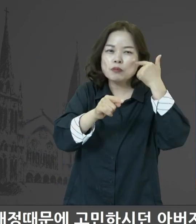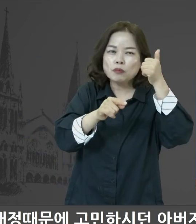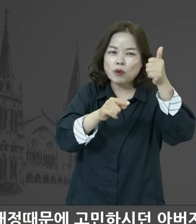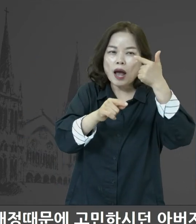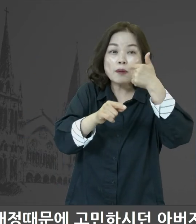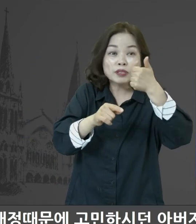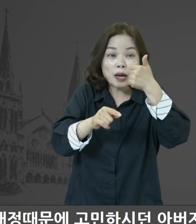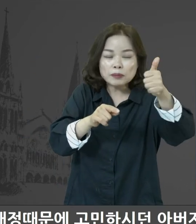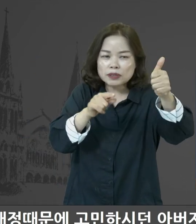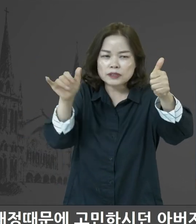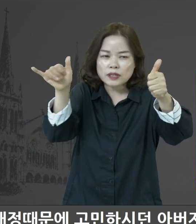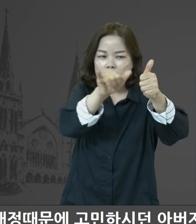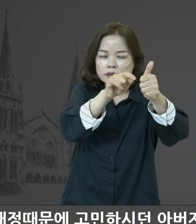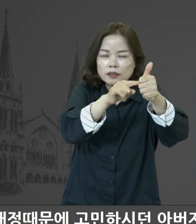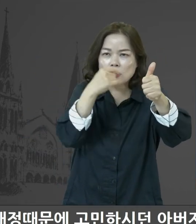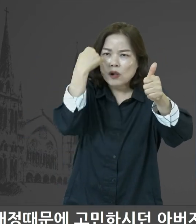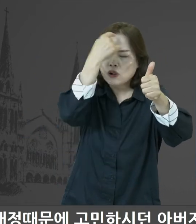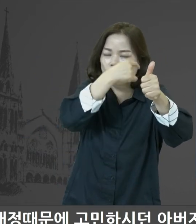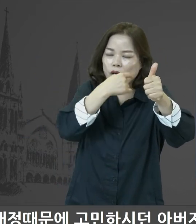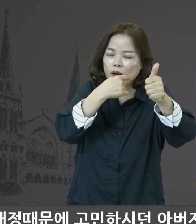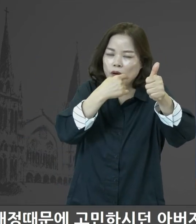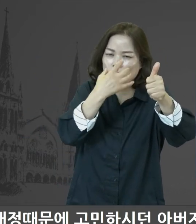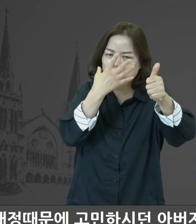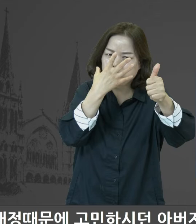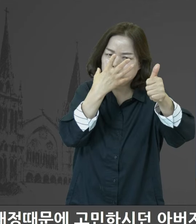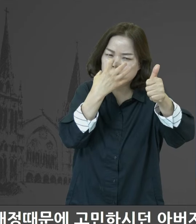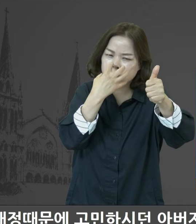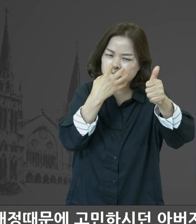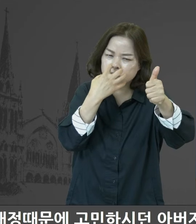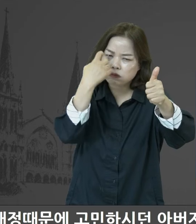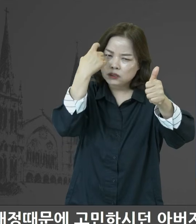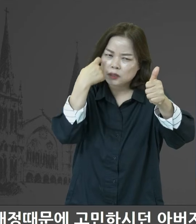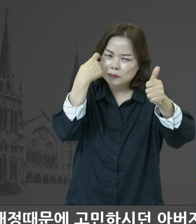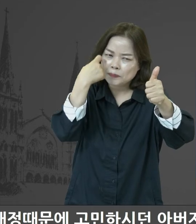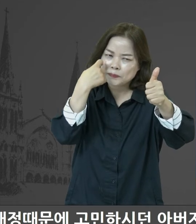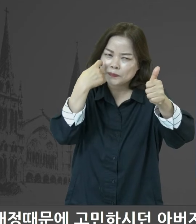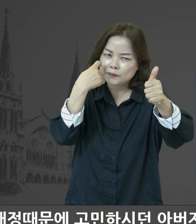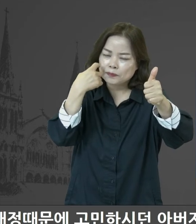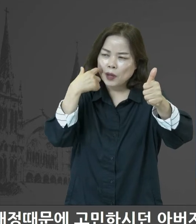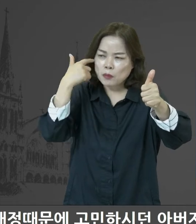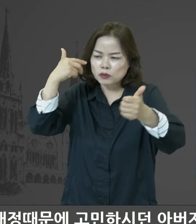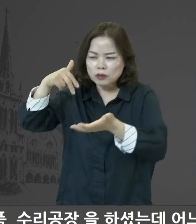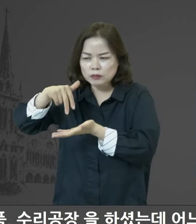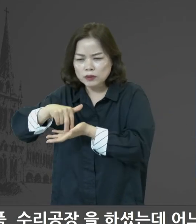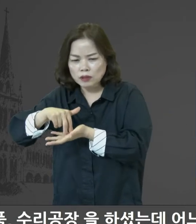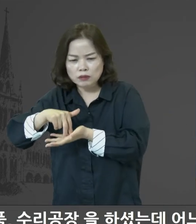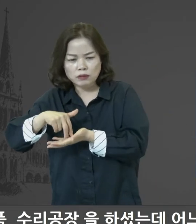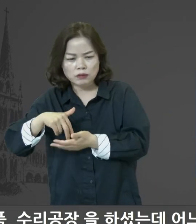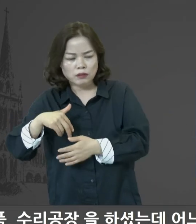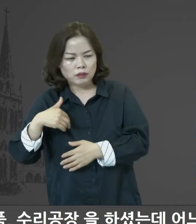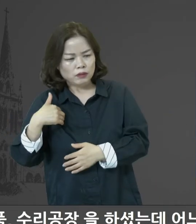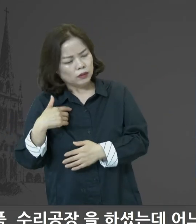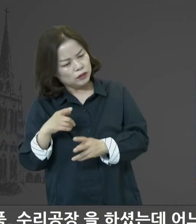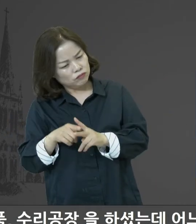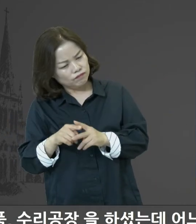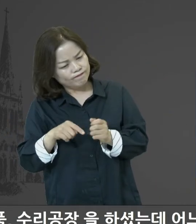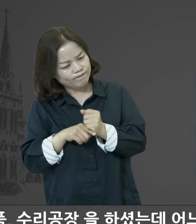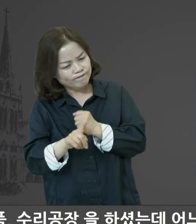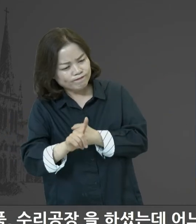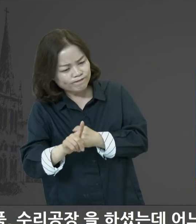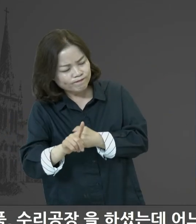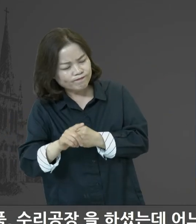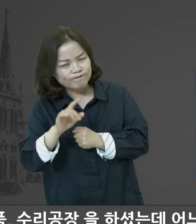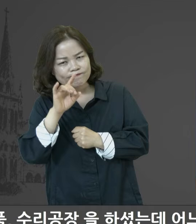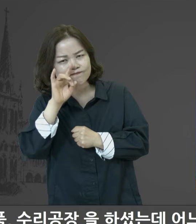그런데 전화를 다 받고 난 아버지의 얼굴이 밝지 못한 것입니다. 저는 이유를 잘 몰랐습니다.